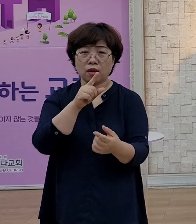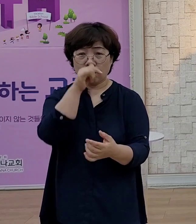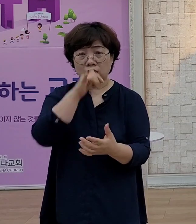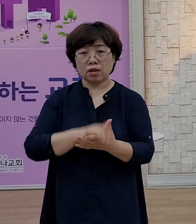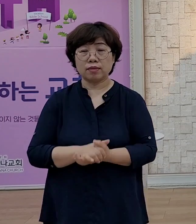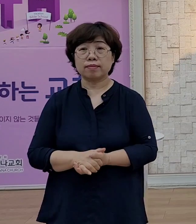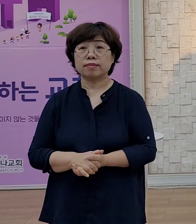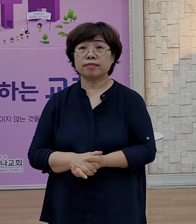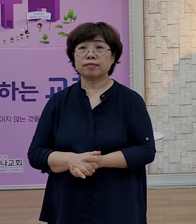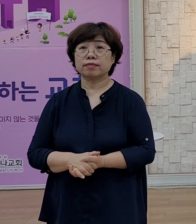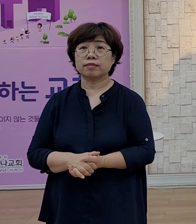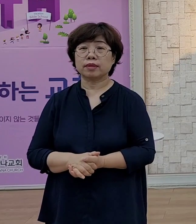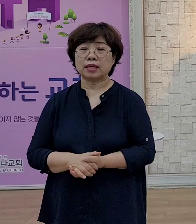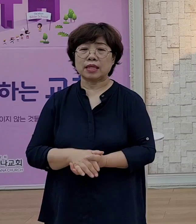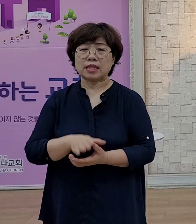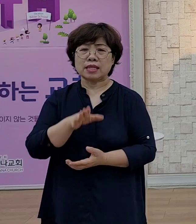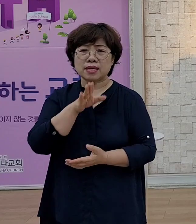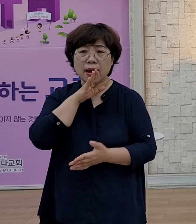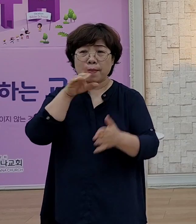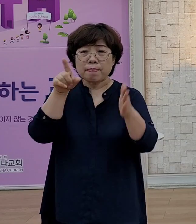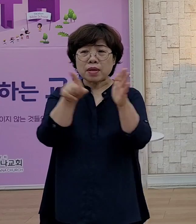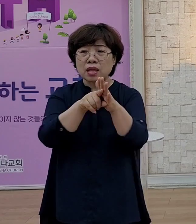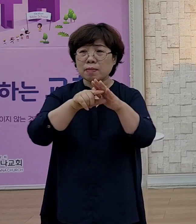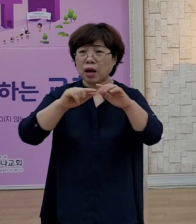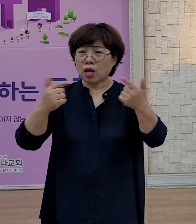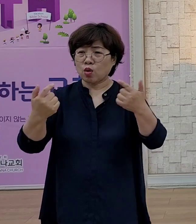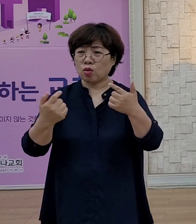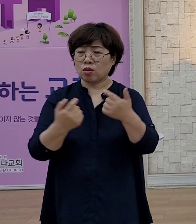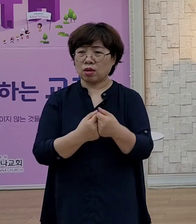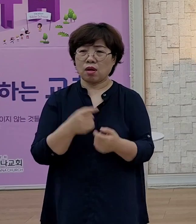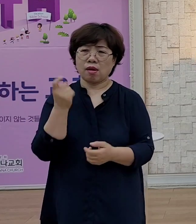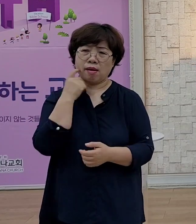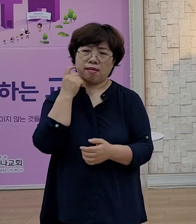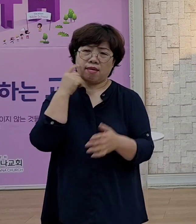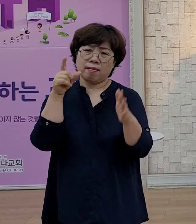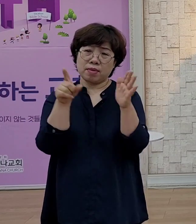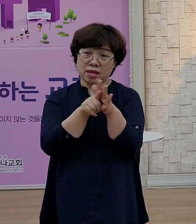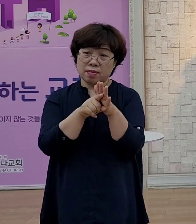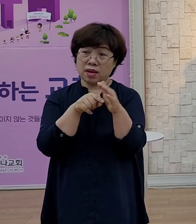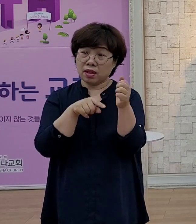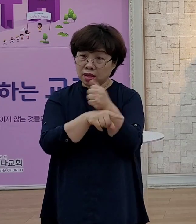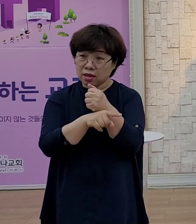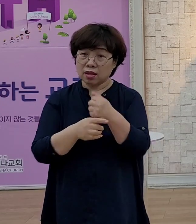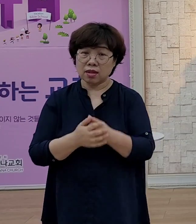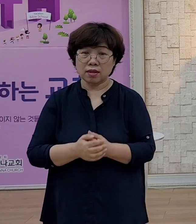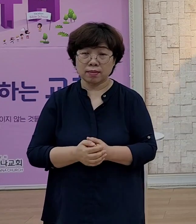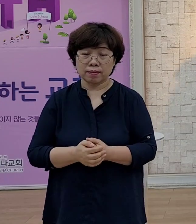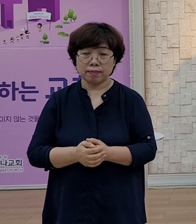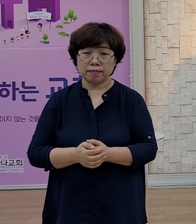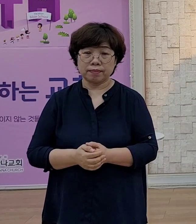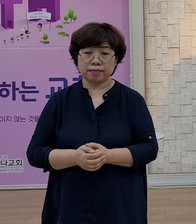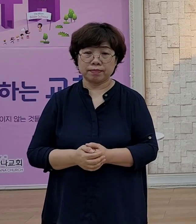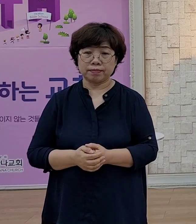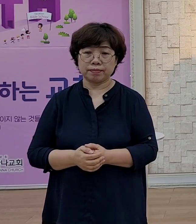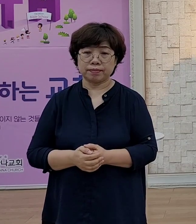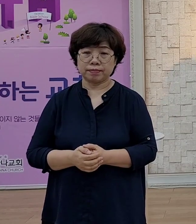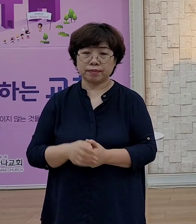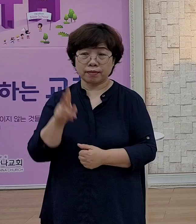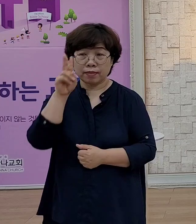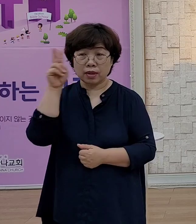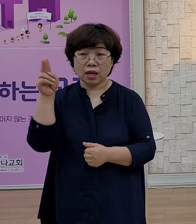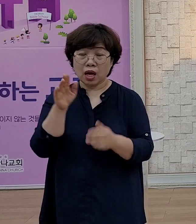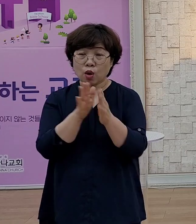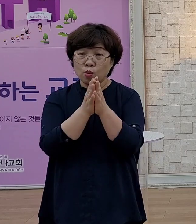이 말은 참 믿음이 아니다. 여러분 야고보서는요 참 믿음이